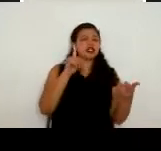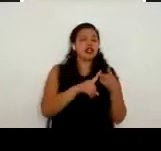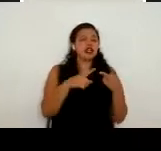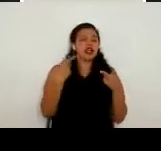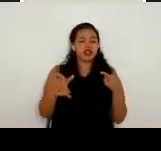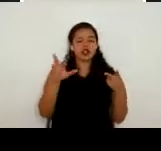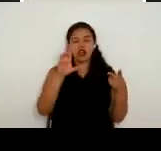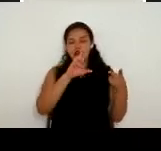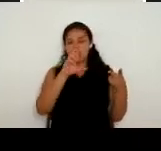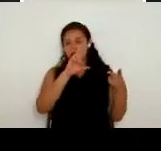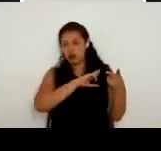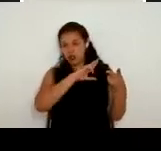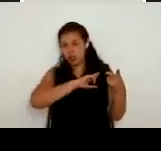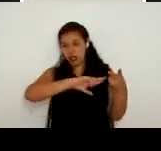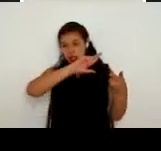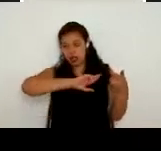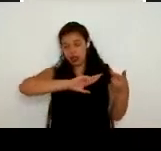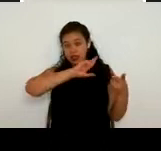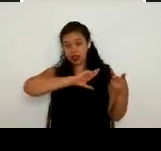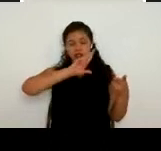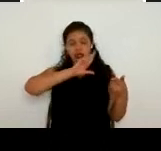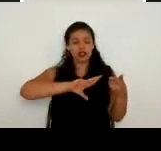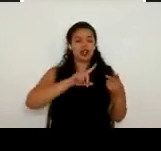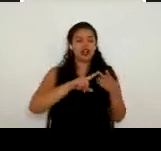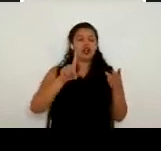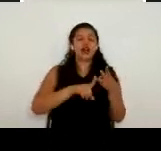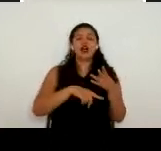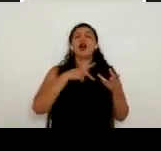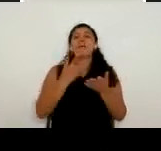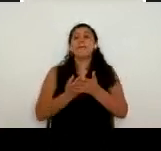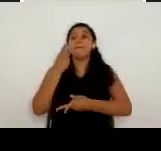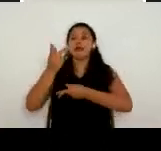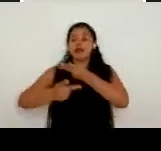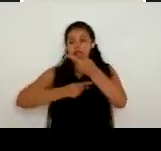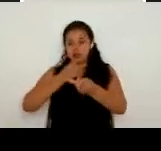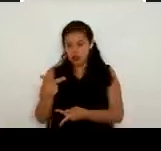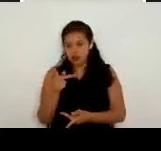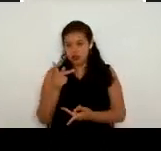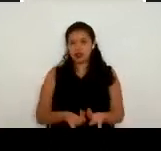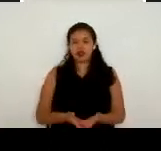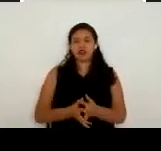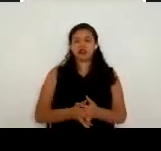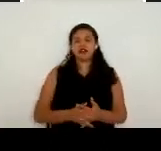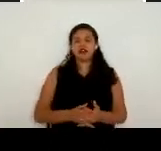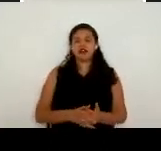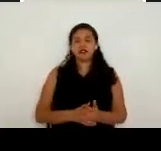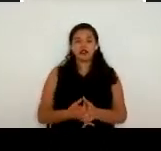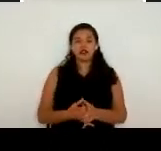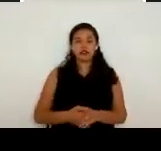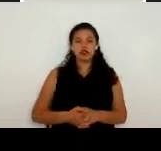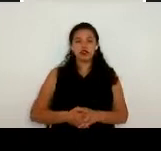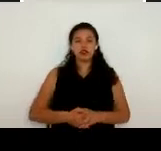propiedad rentada si es prestada sí sí es un asentamiento irregular